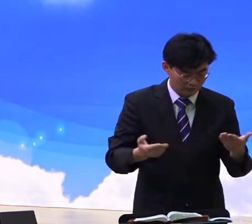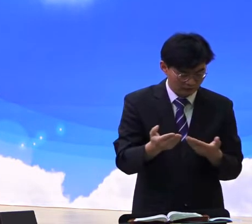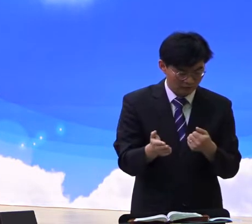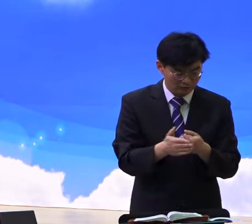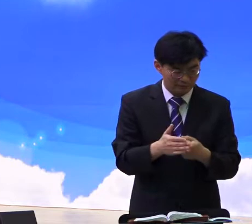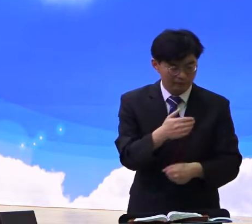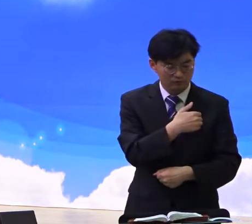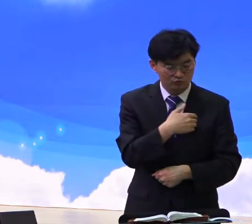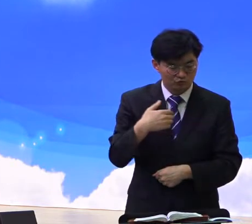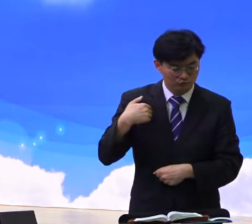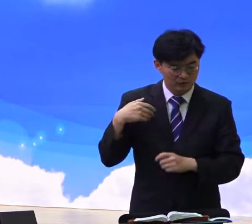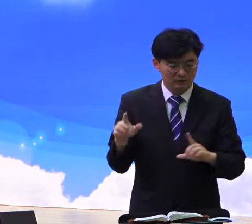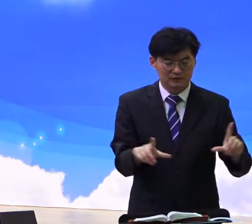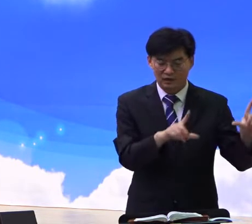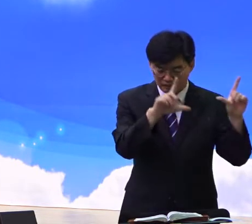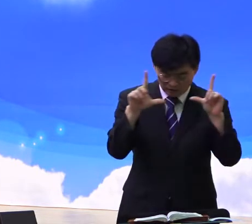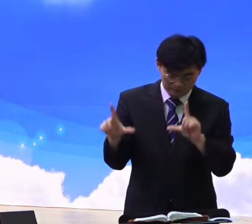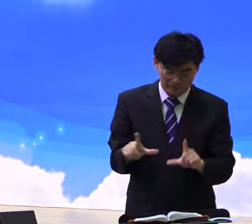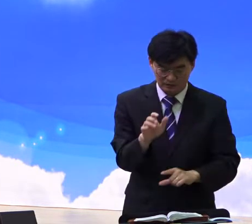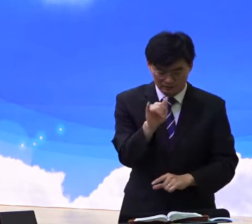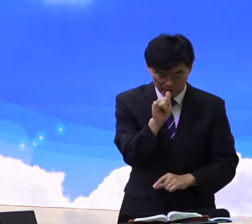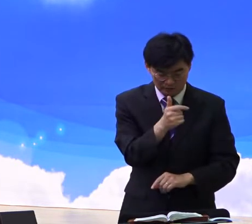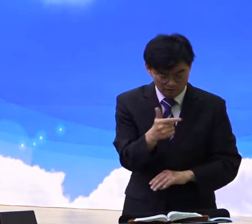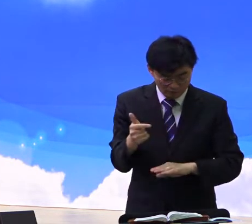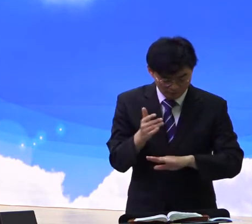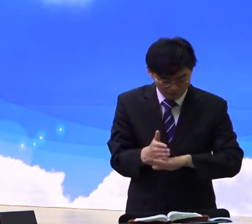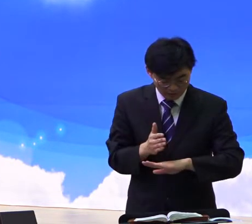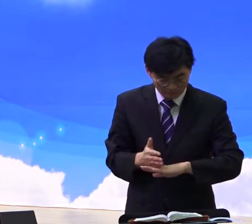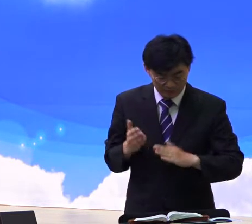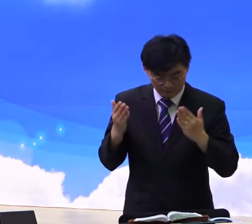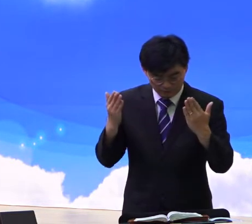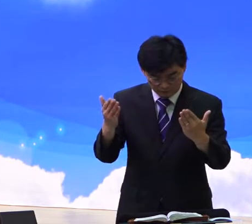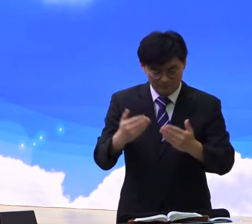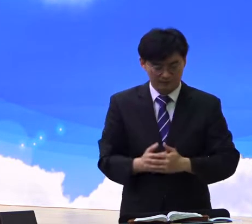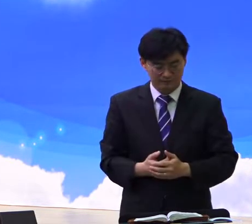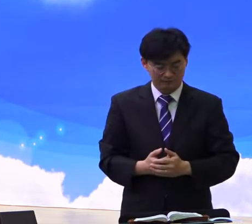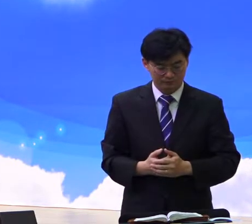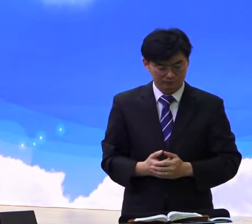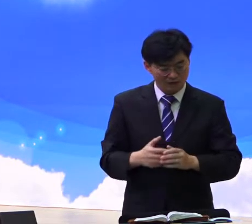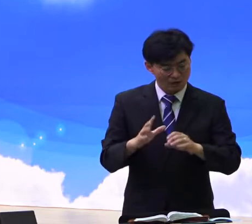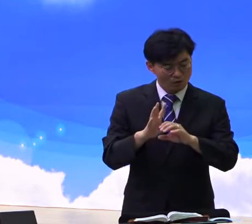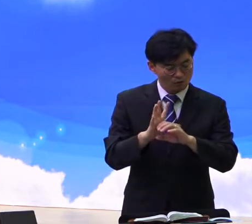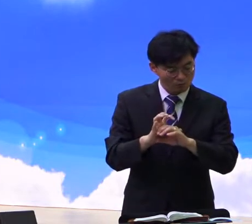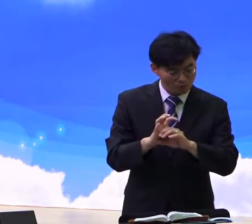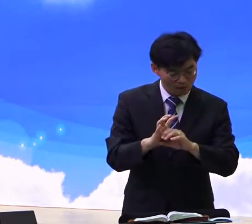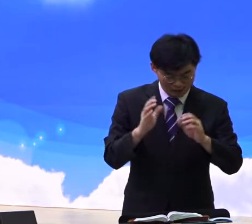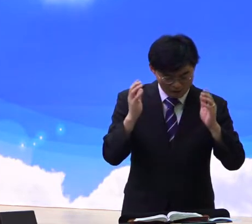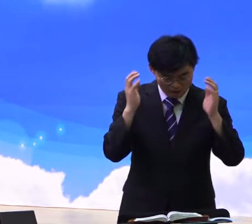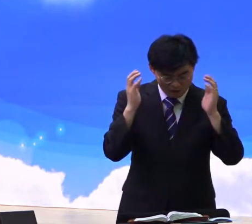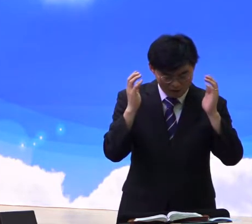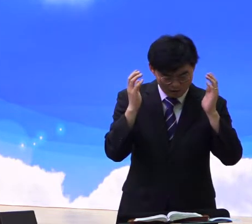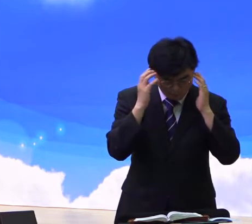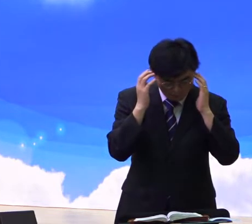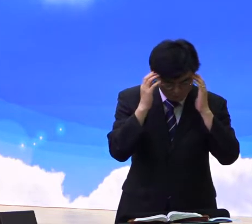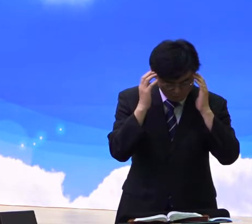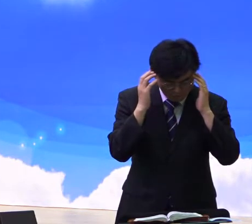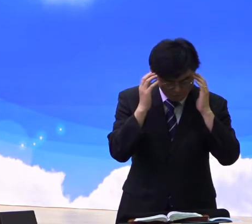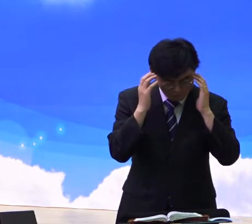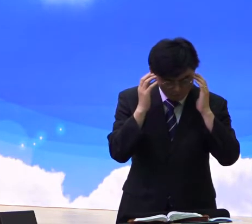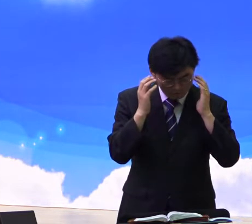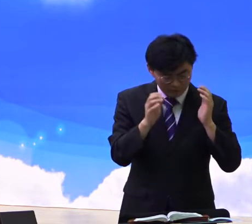감사드립니다. 코로나 이전의 우리들의 삶을 되돌아봅니다. 몇천 명이 모이는 교회, 몇만 명이